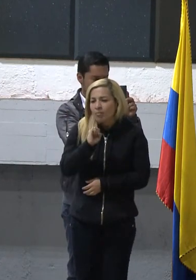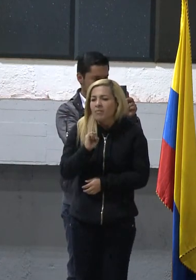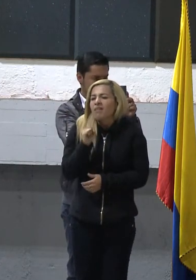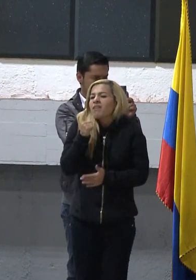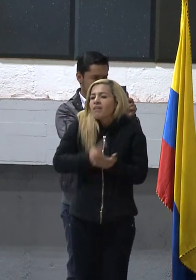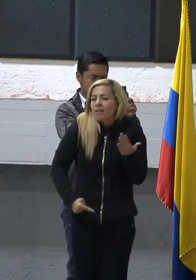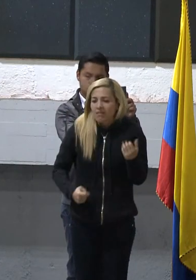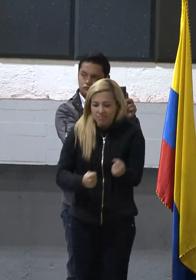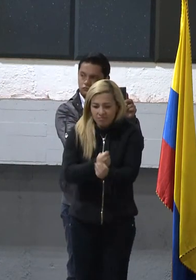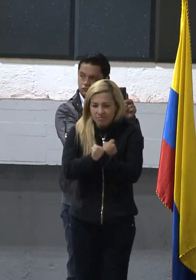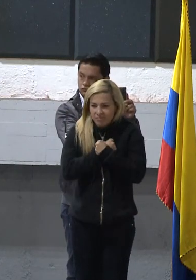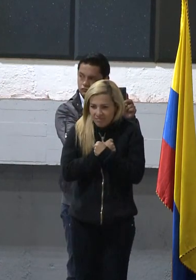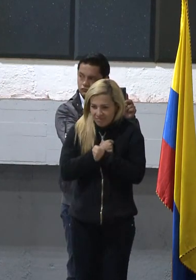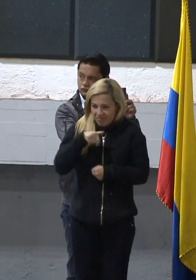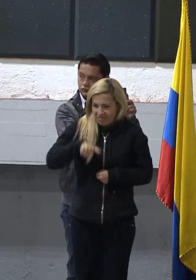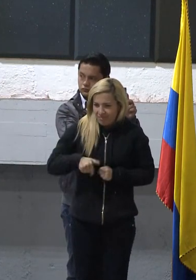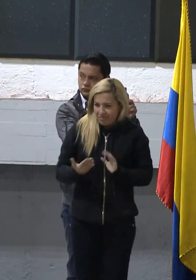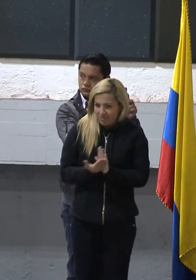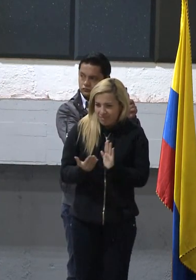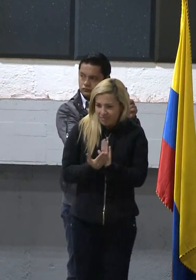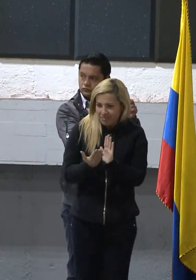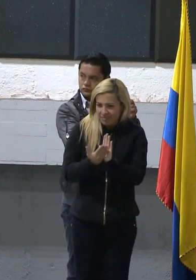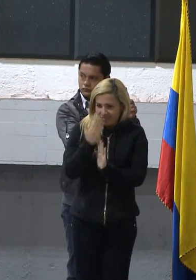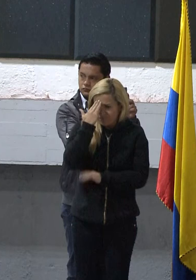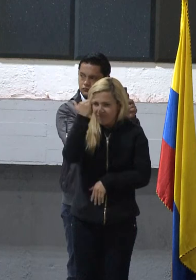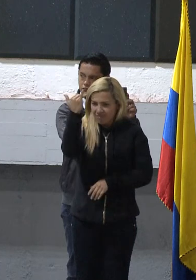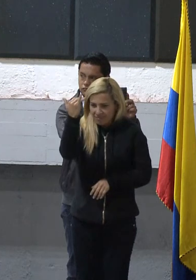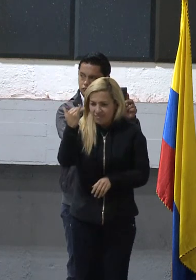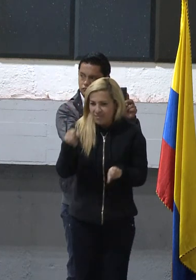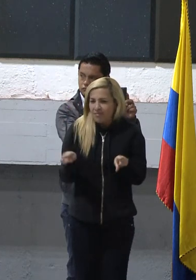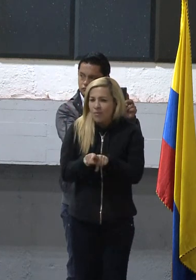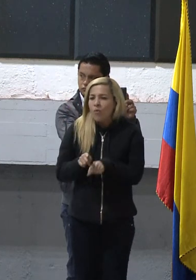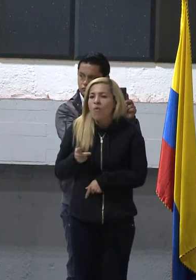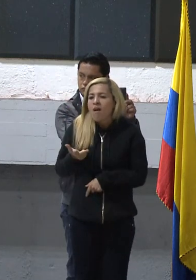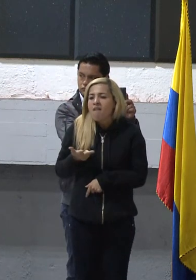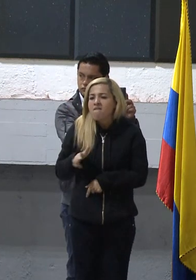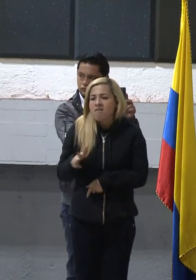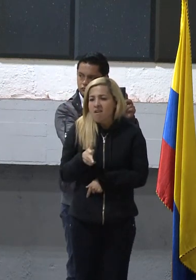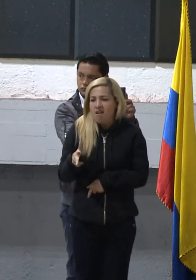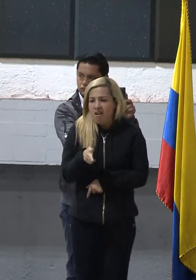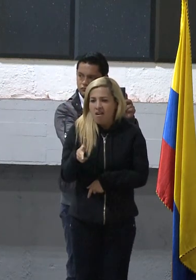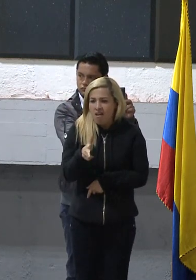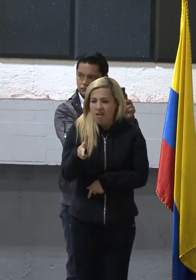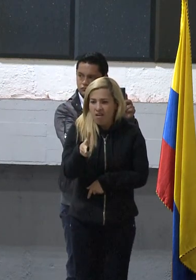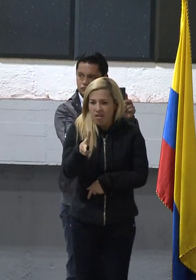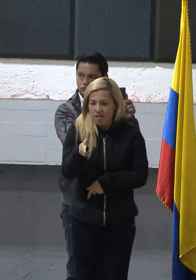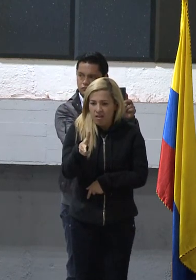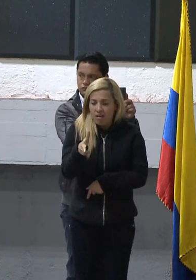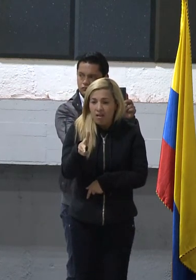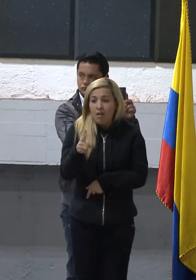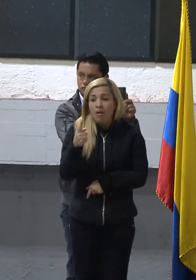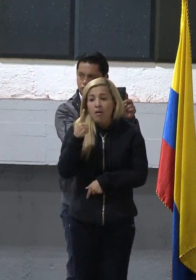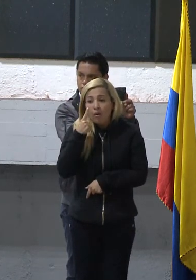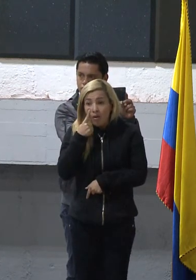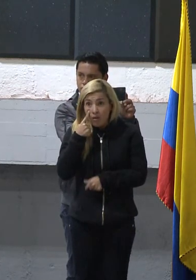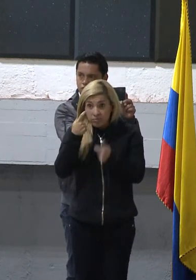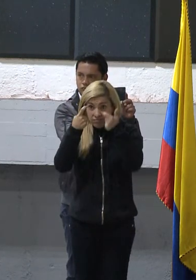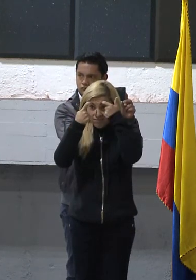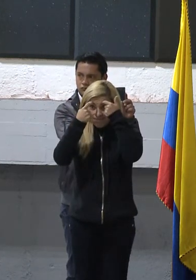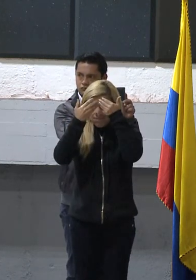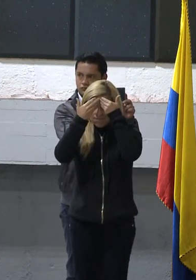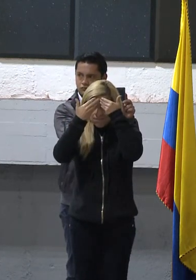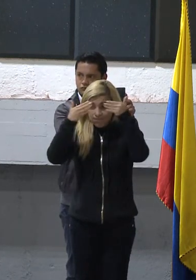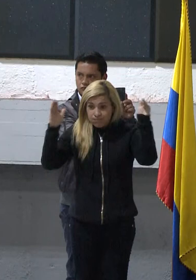son los mejores aliados en este viaje un viaje en el que es necesario no olvidar nunca tener la mente abierta